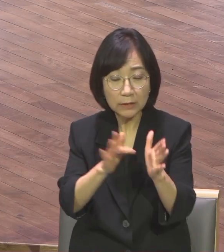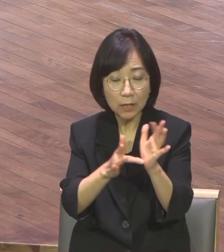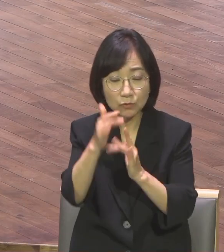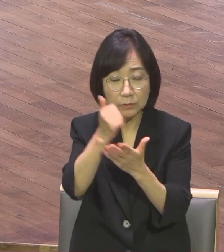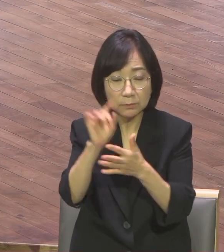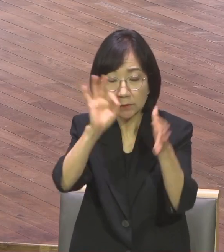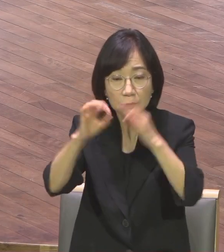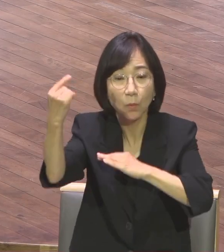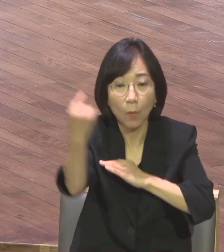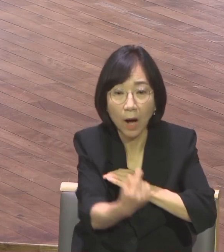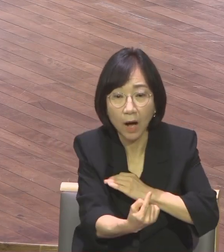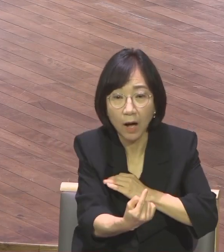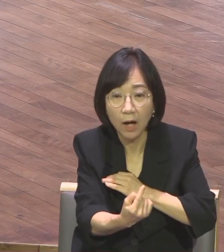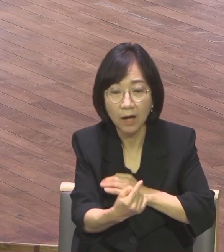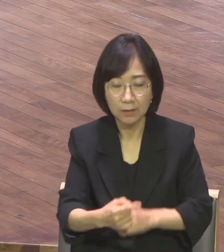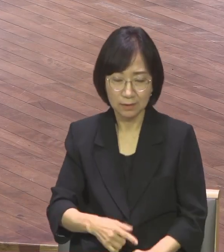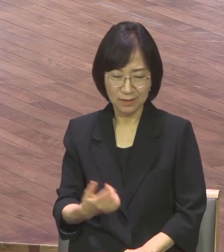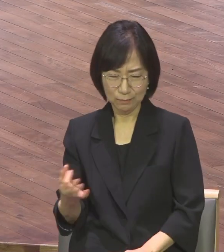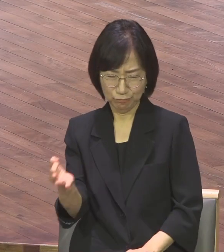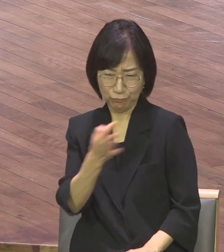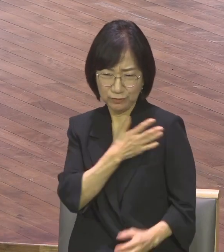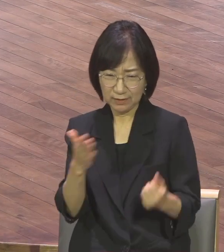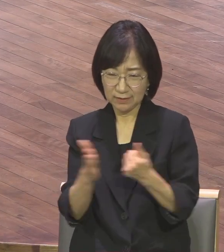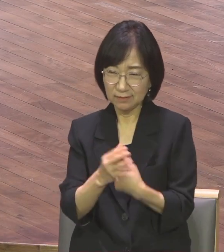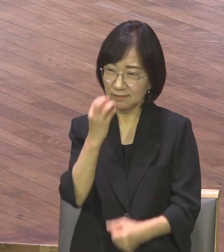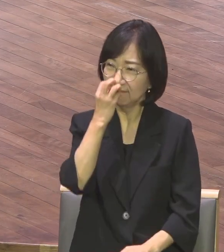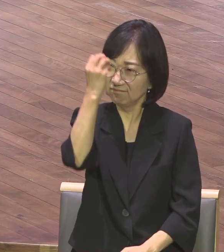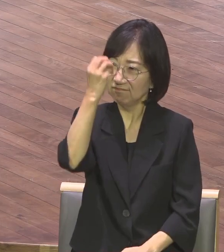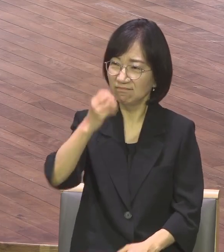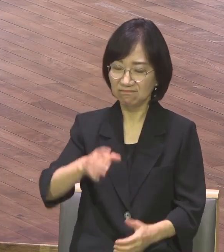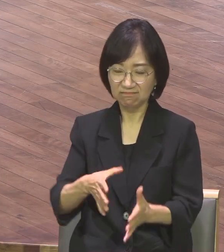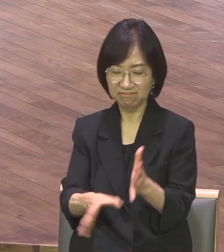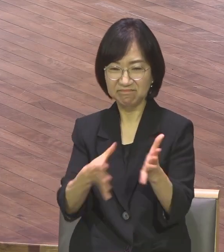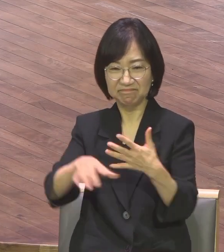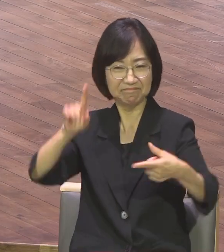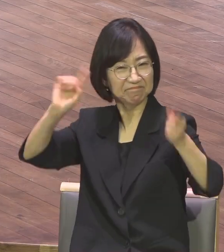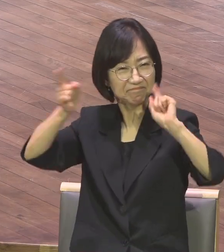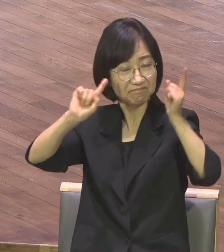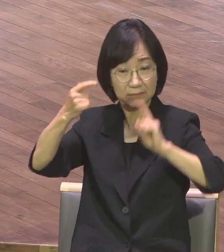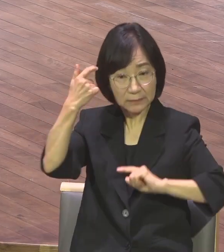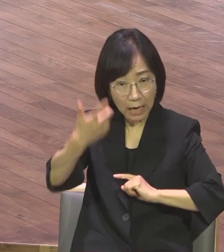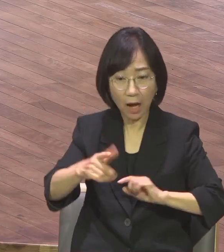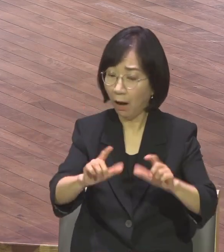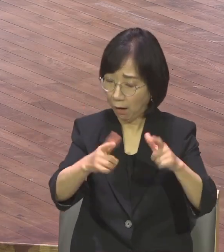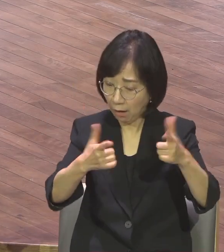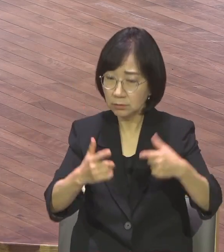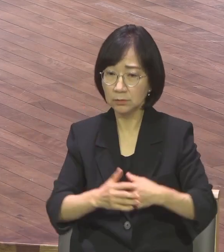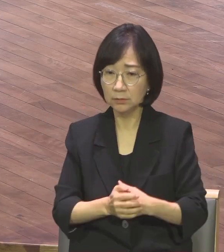그렇다고 당자처럼 살아온 것도 아니에요. 돈 많다고 당자처럼 산